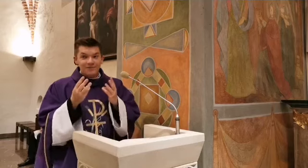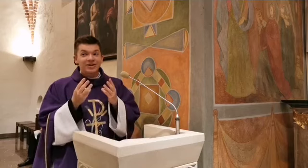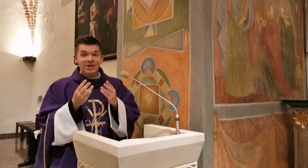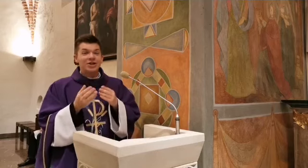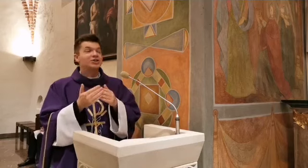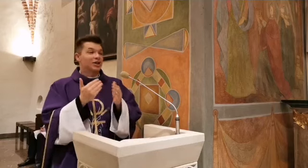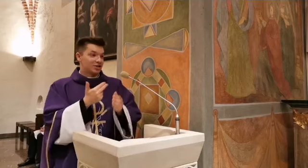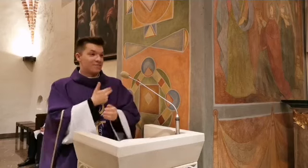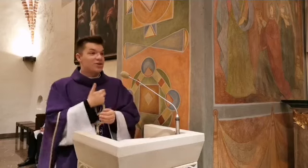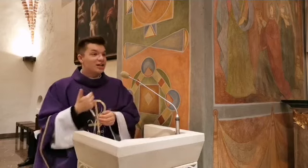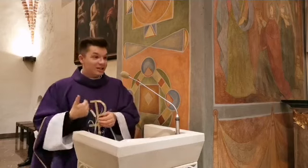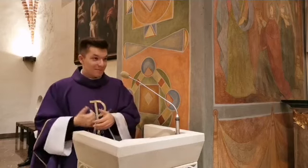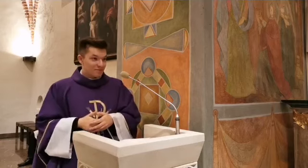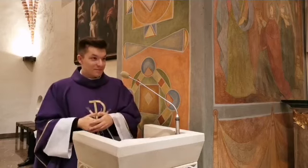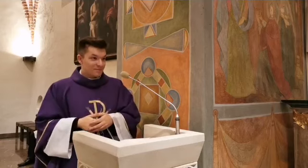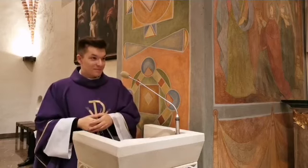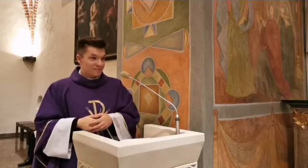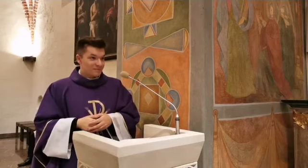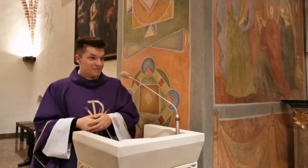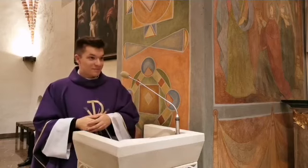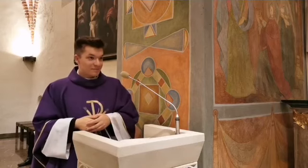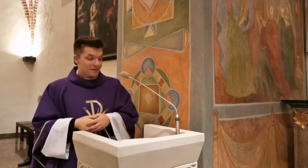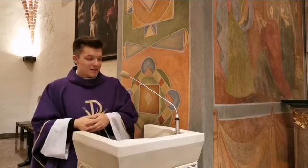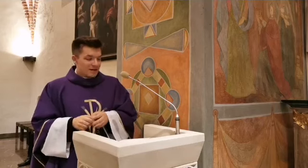ale najważniejsze jeszcze przed nami.